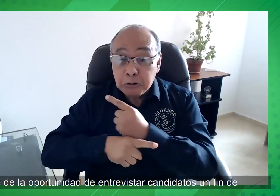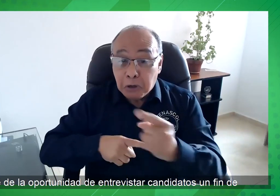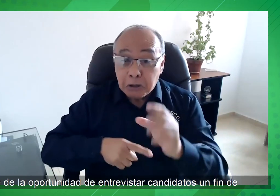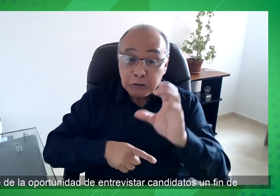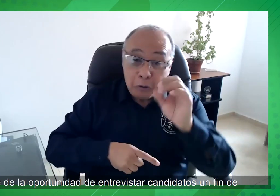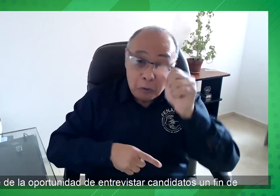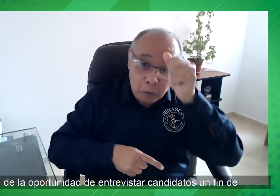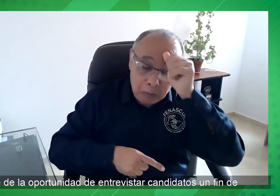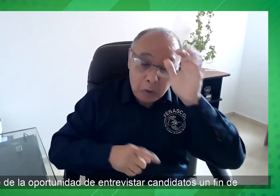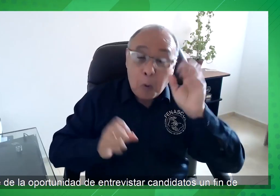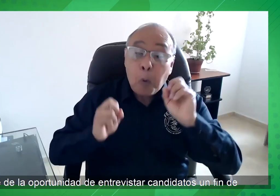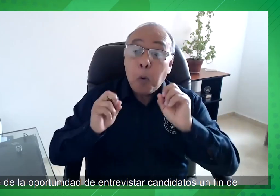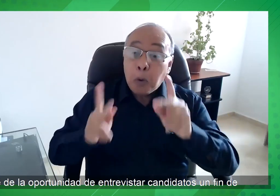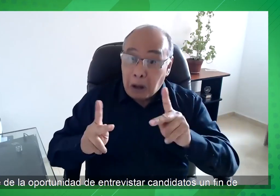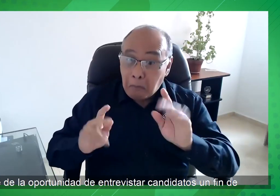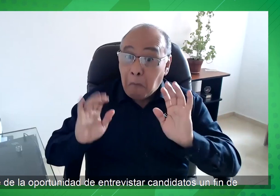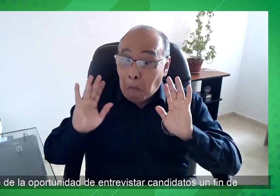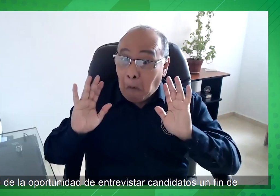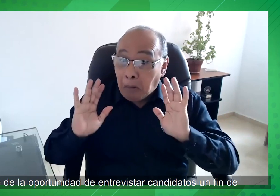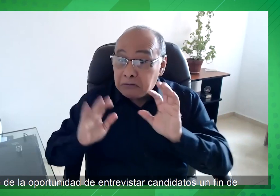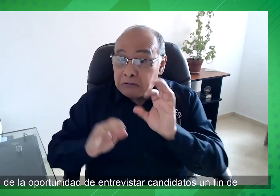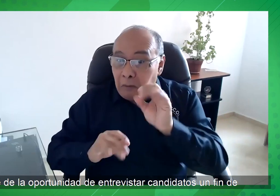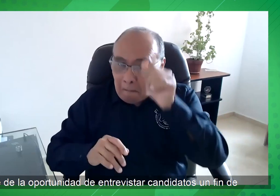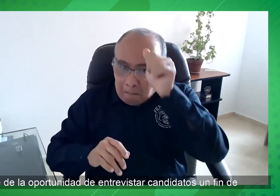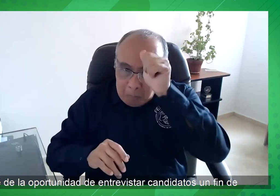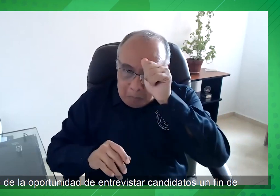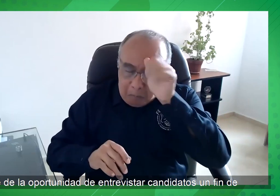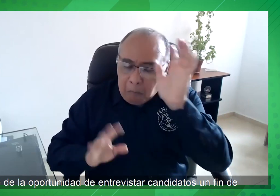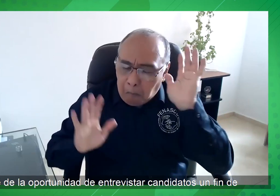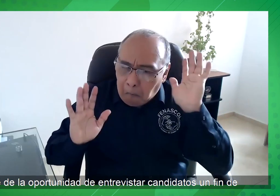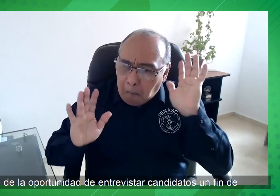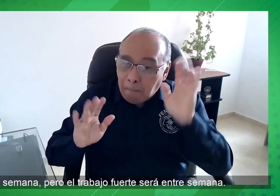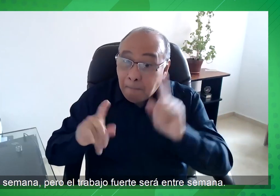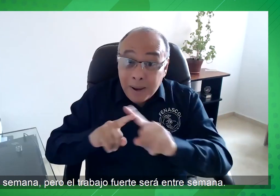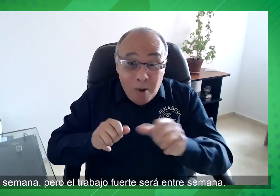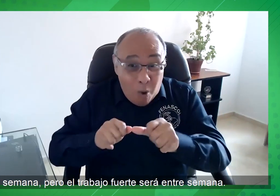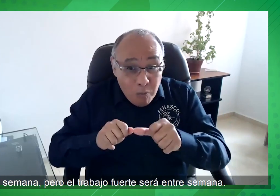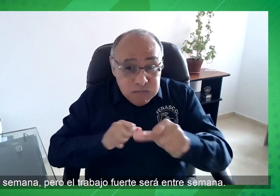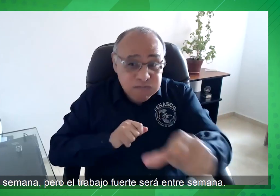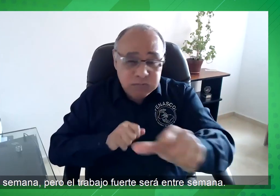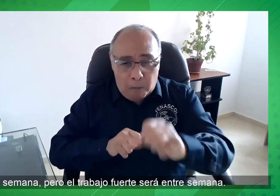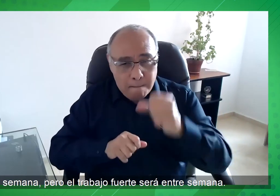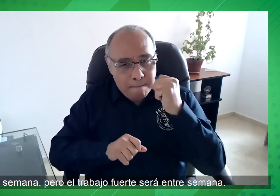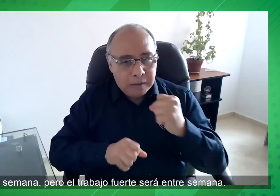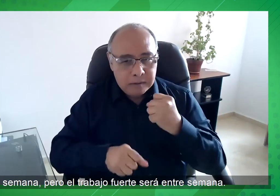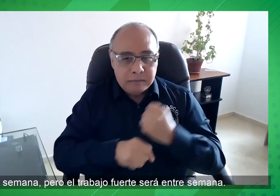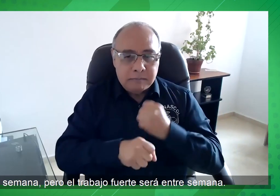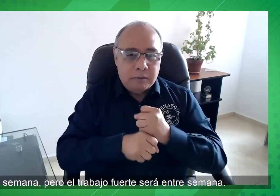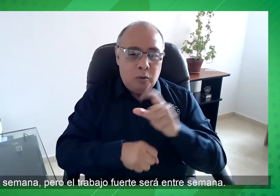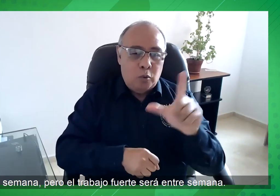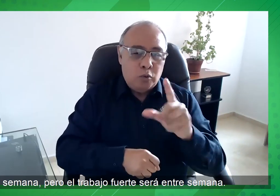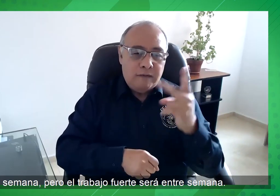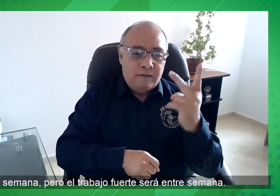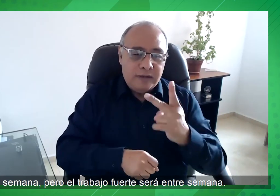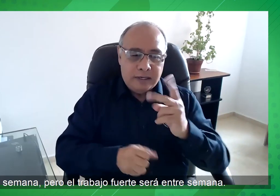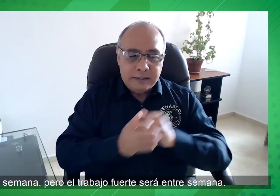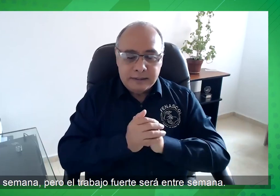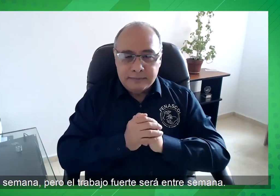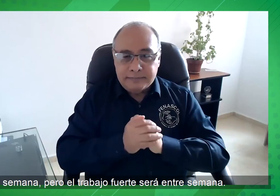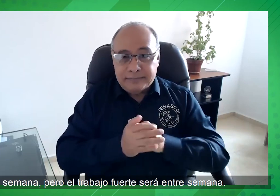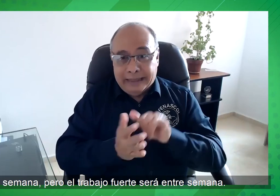se dé la oportunidad de entrevistar candidatos un fin de semana. Pero el trabajo fuerte será entre semana.